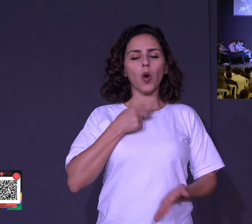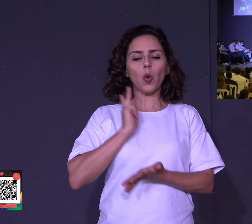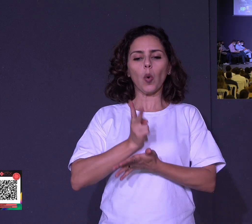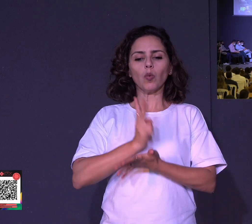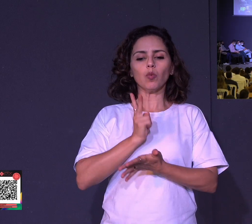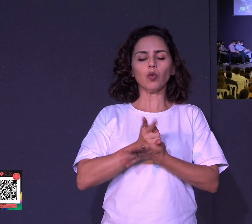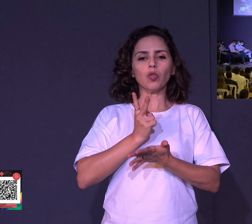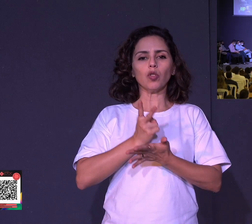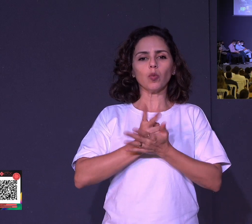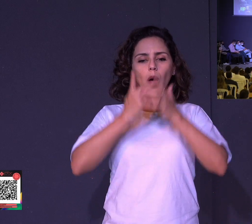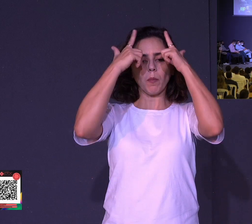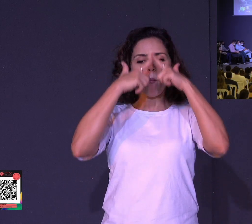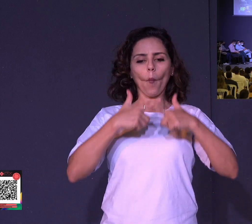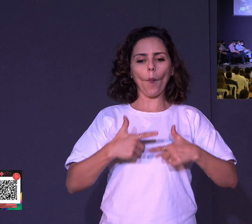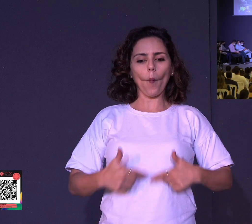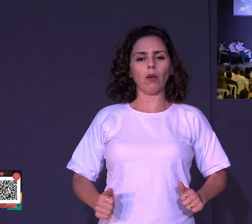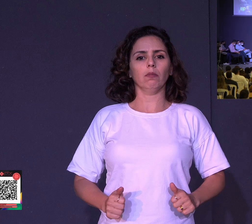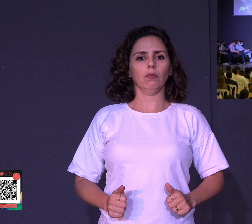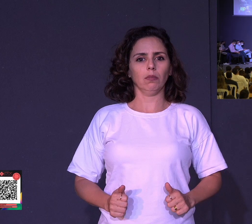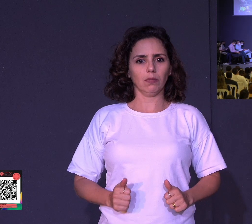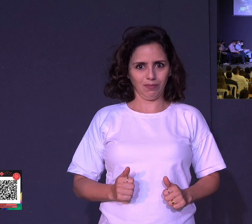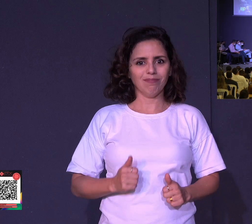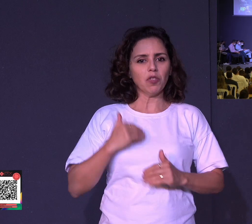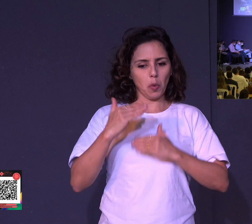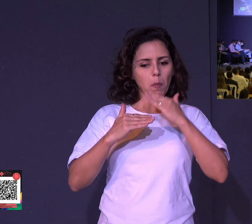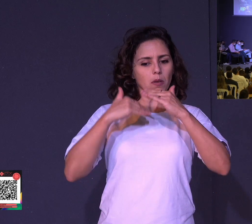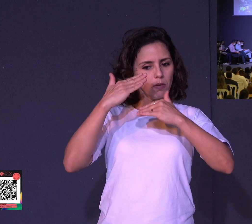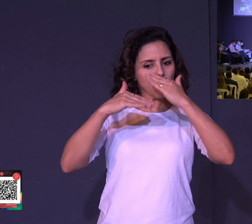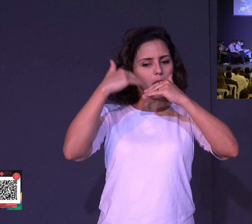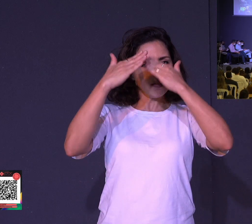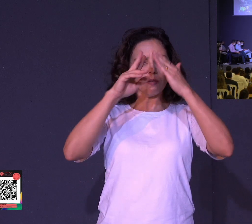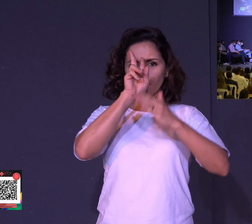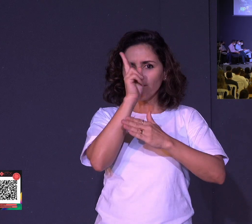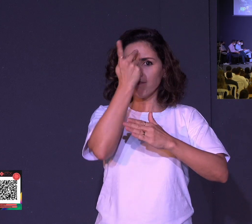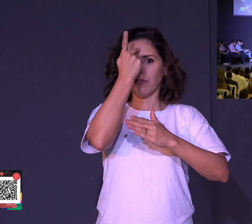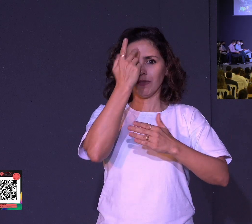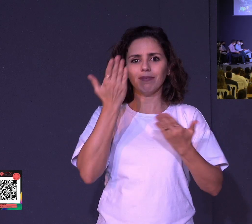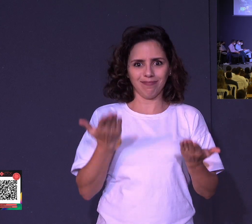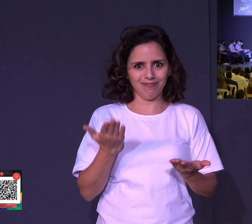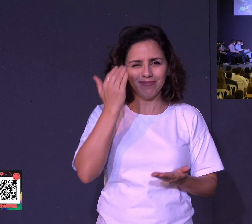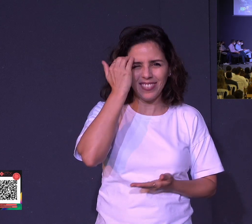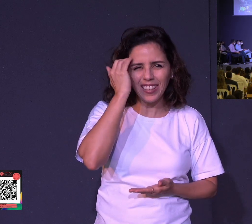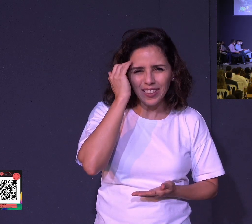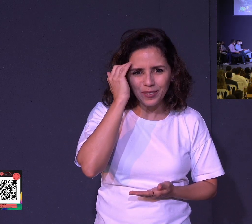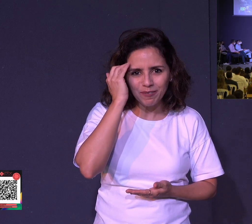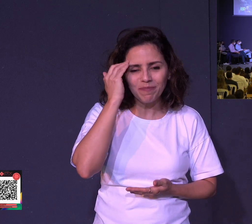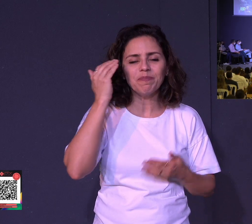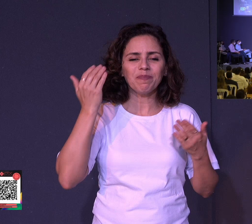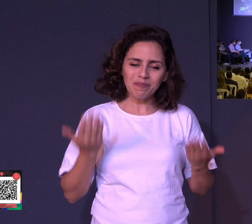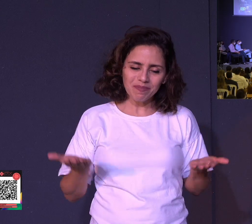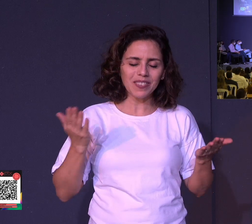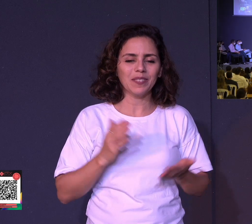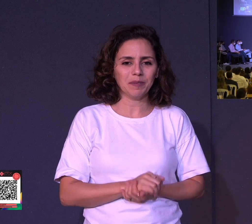virtudes. Eu e você precisamos ter cuidado com a nossa mente. Jeremias, num momento muito